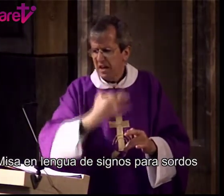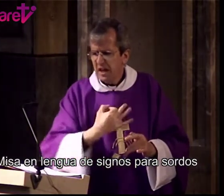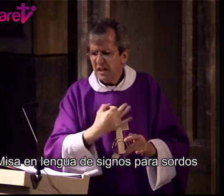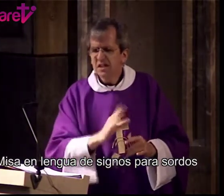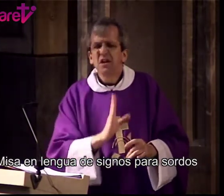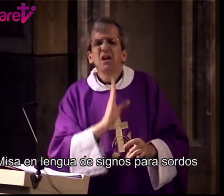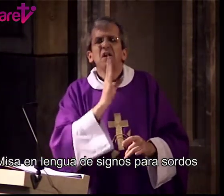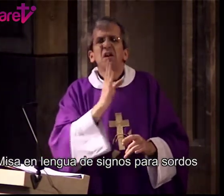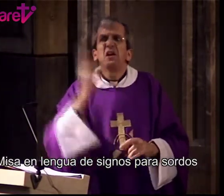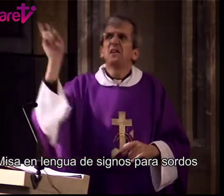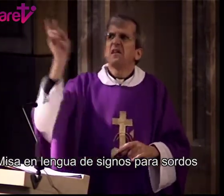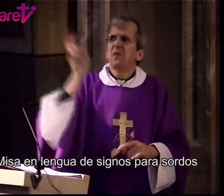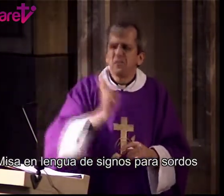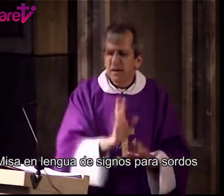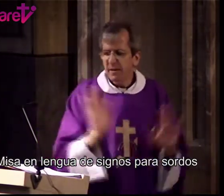es y de dónde viene.